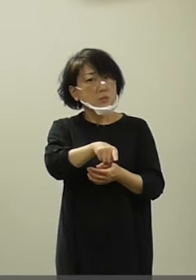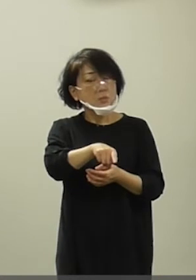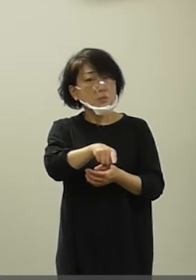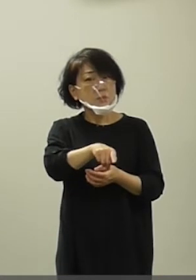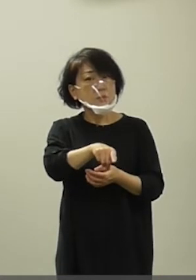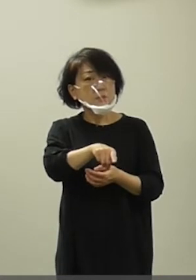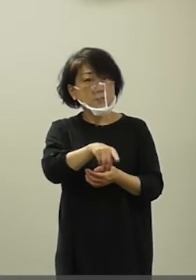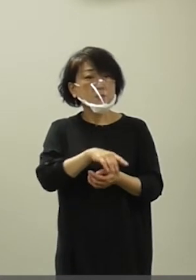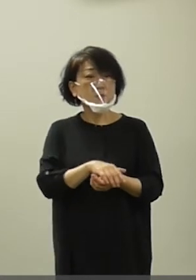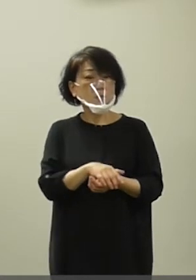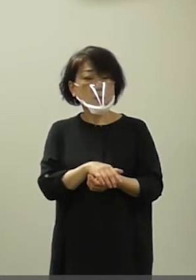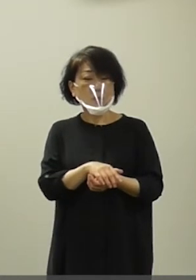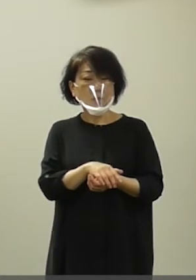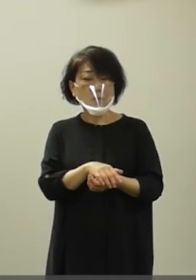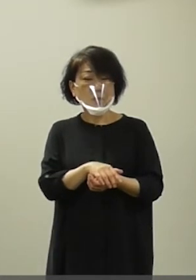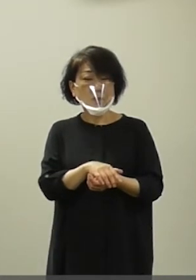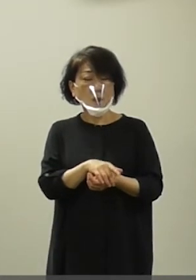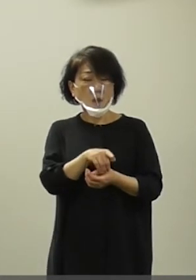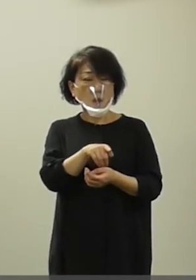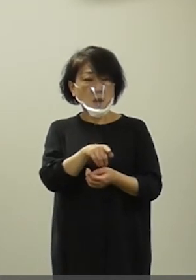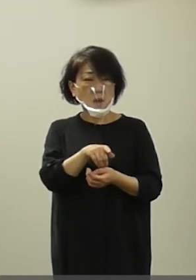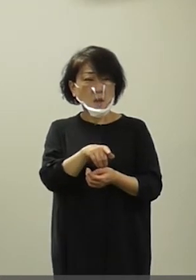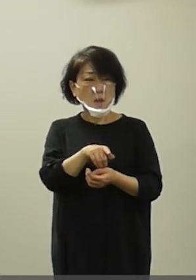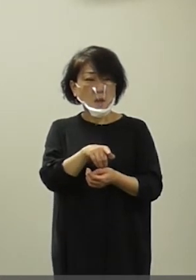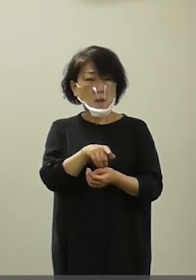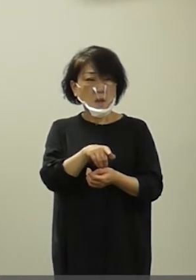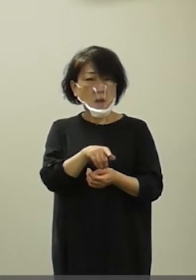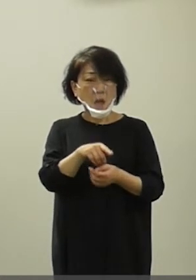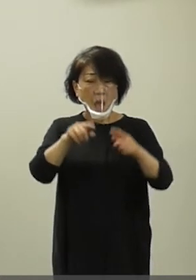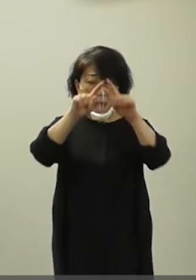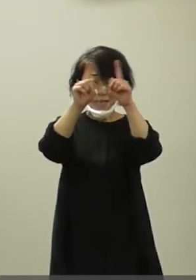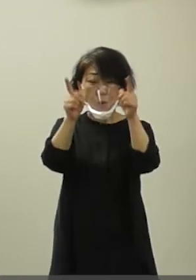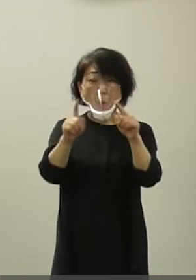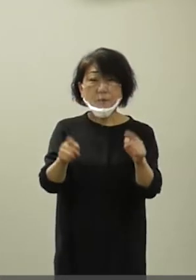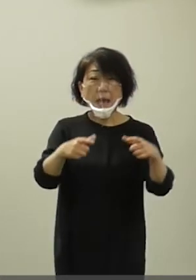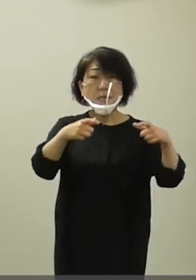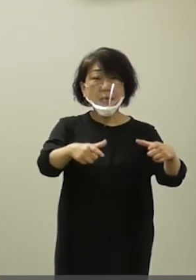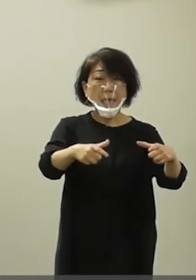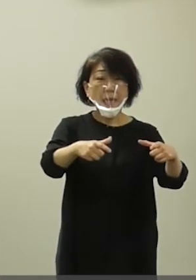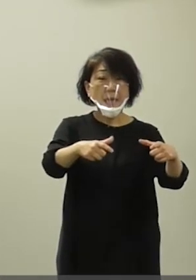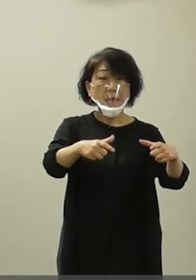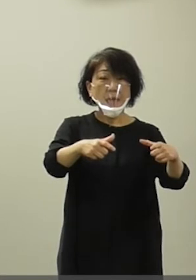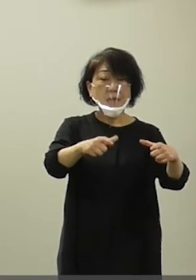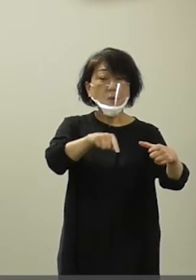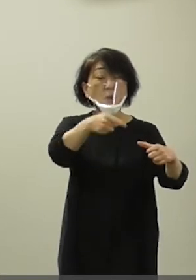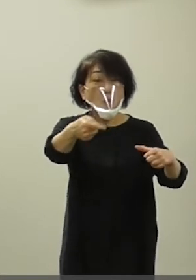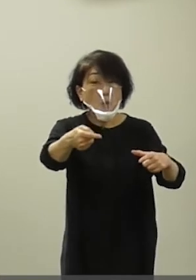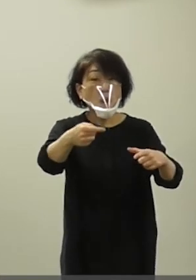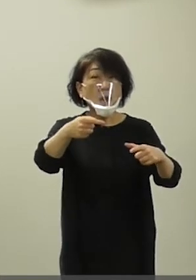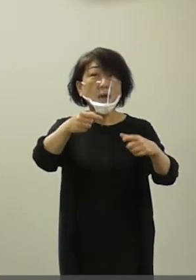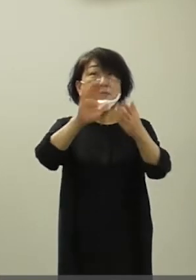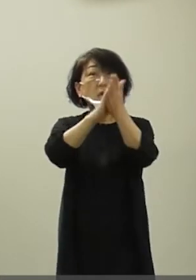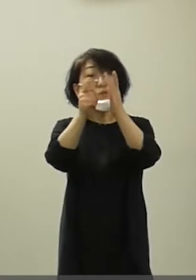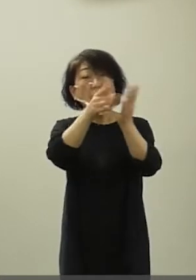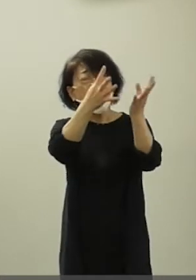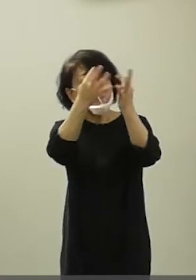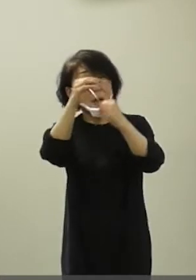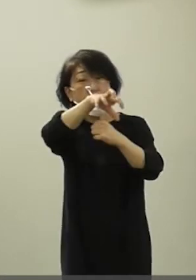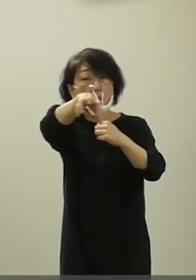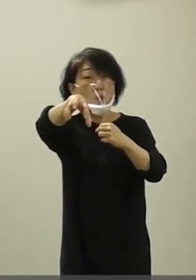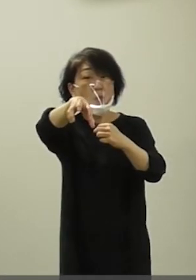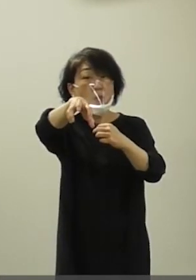小公園と言いまして通称の状態けどちょっと南側の桜がいっぱいこちらについて